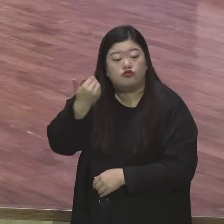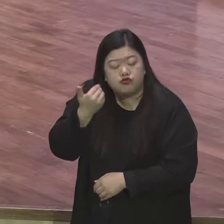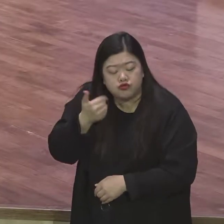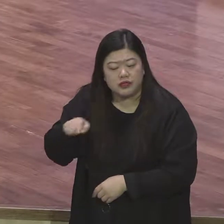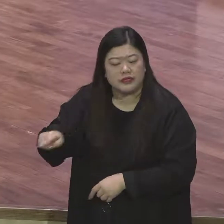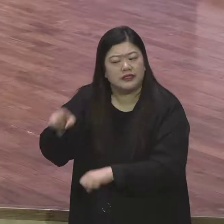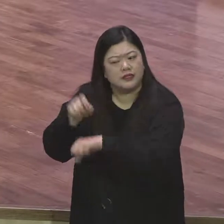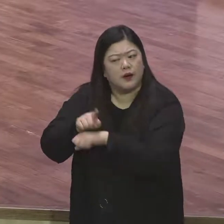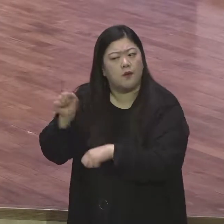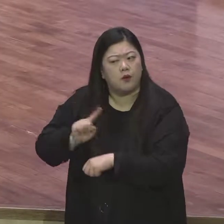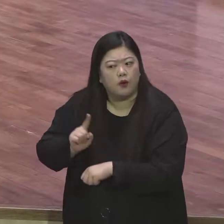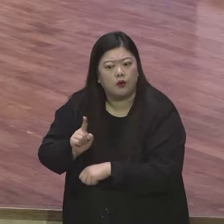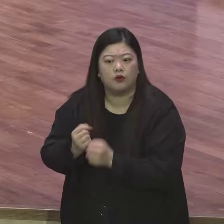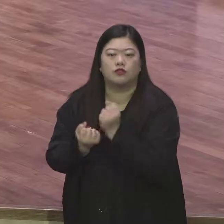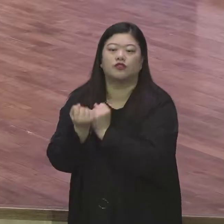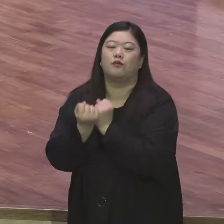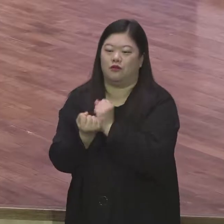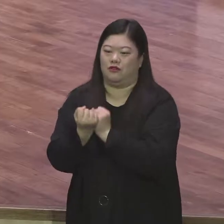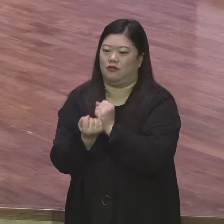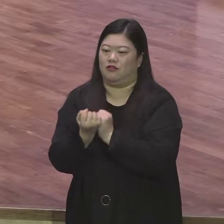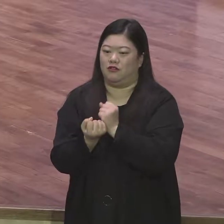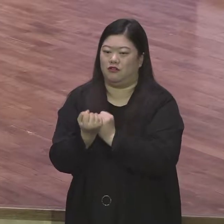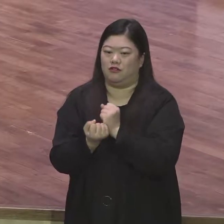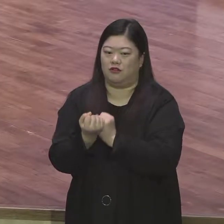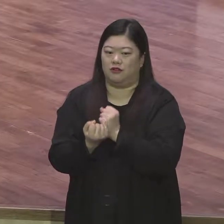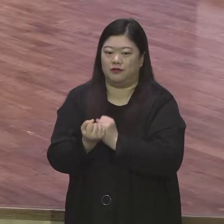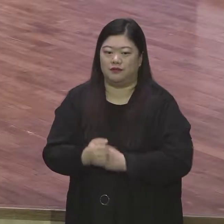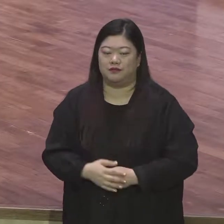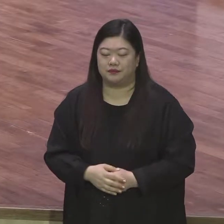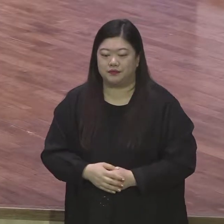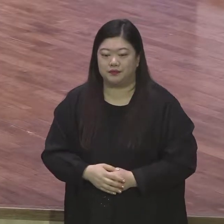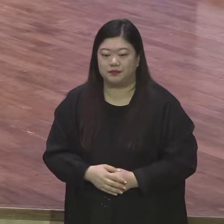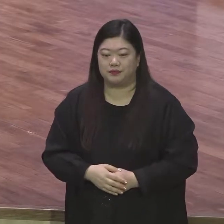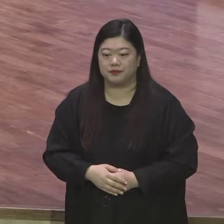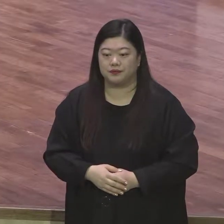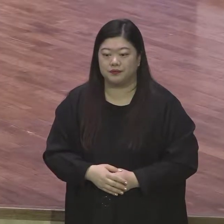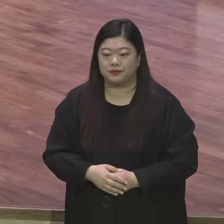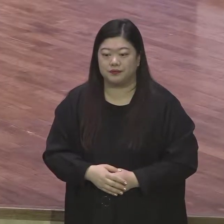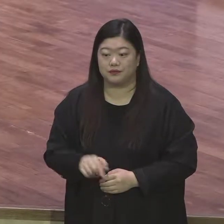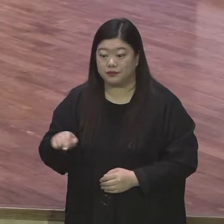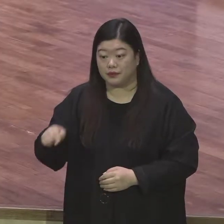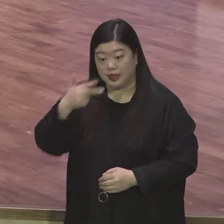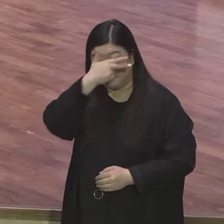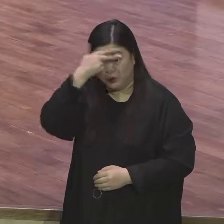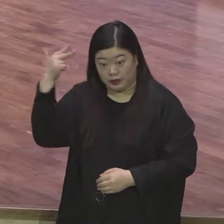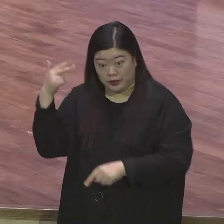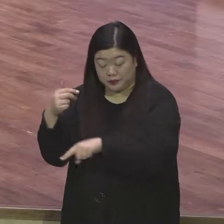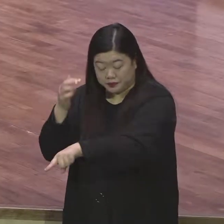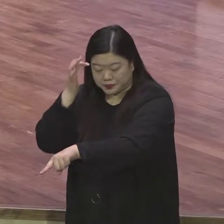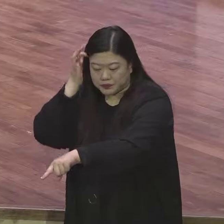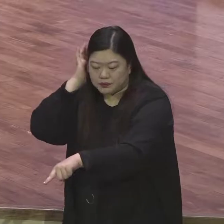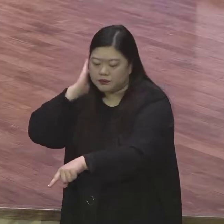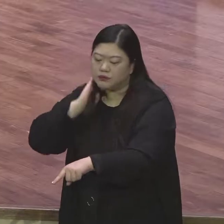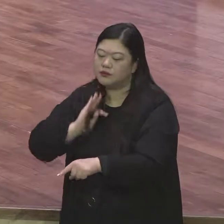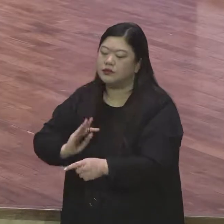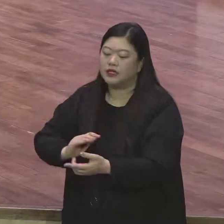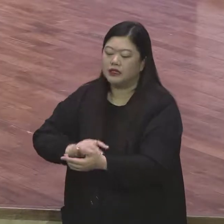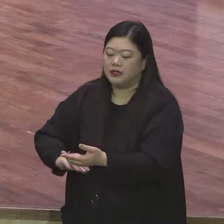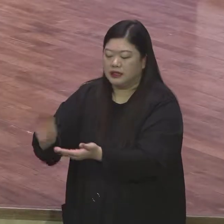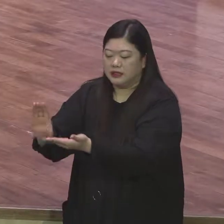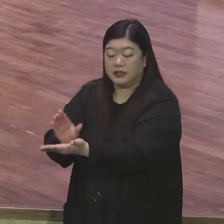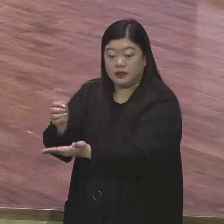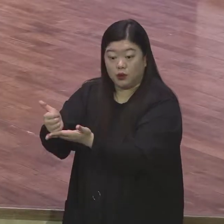성도들에게 설명을 하고 있습니다. 이 디모데가 그리스도 예수의 일을 구하는